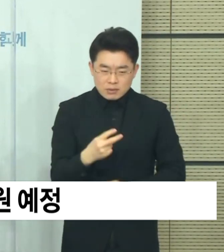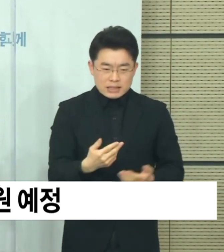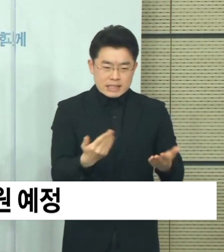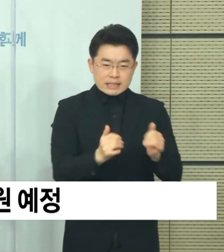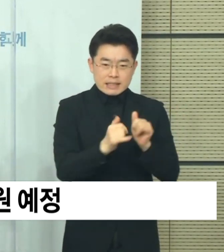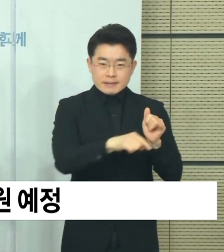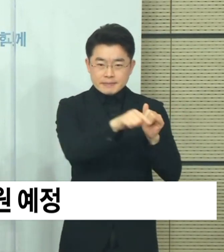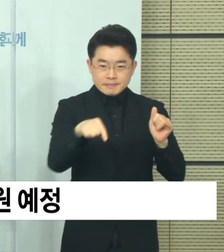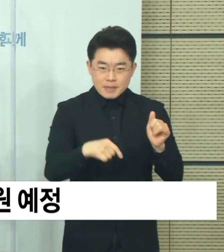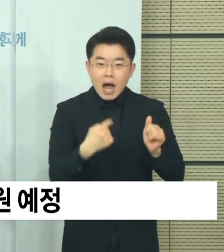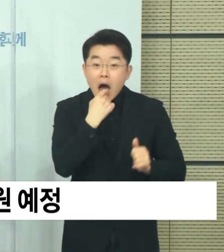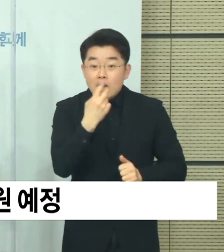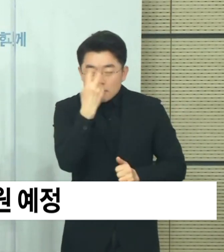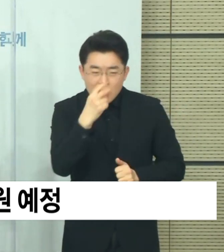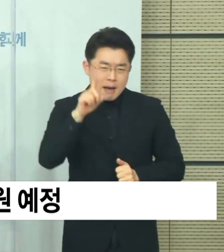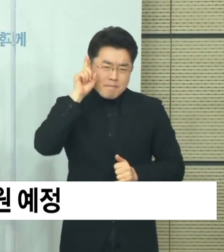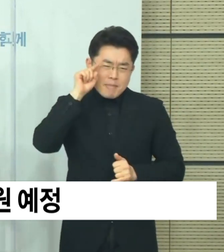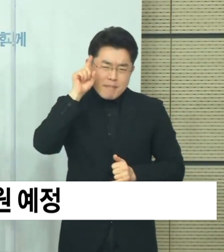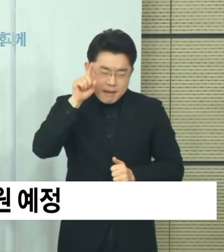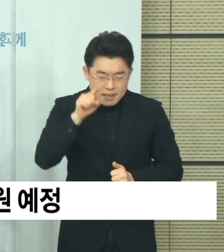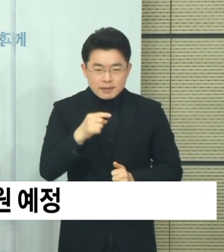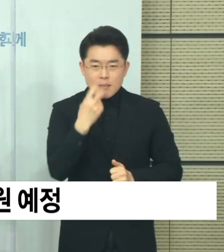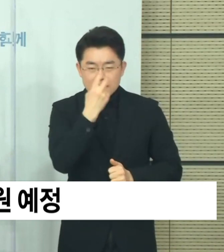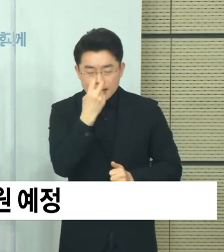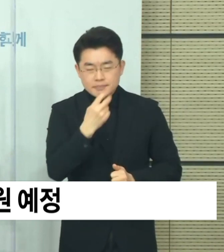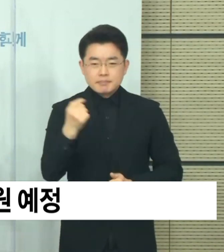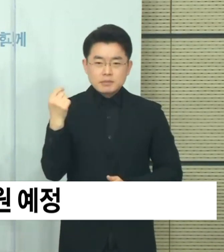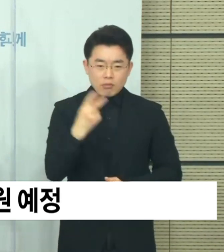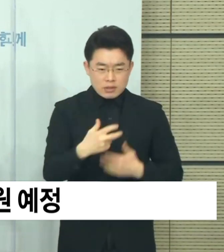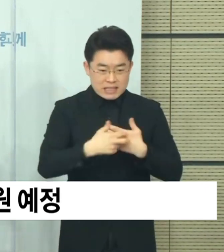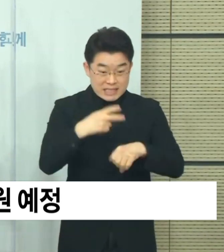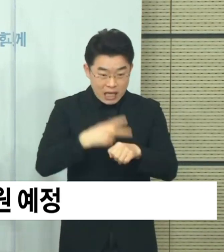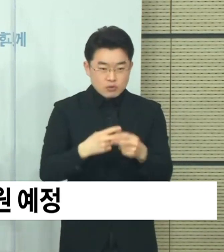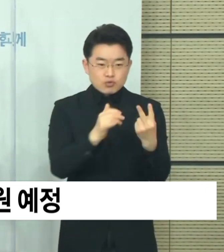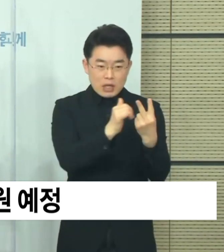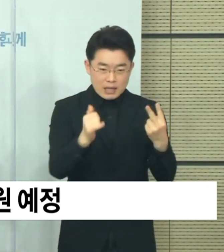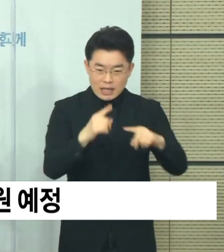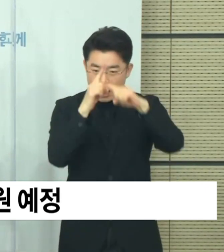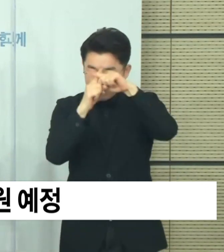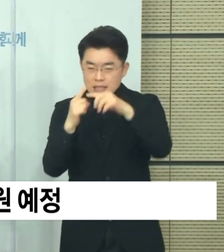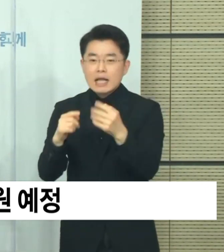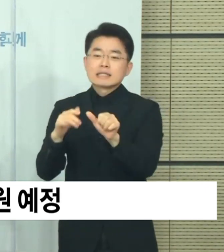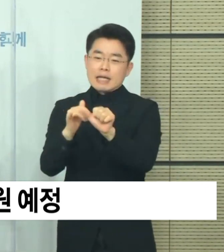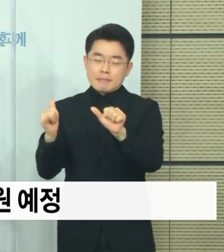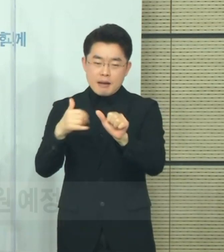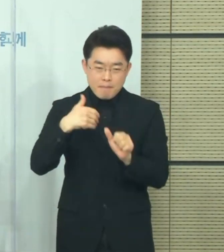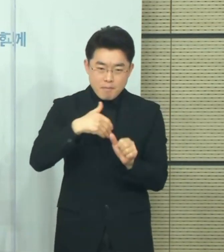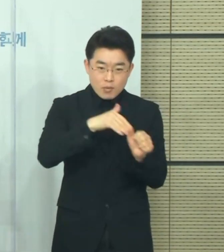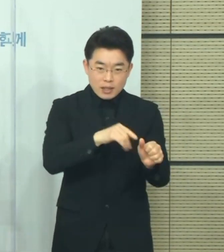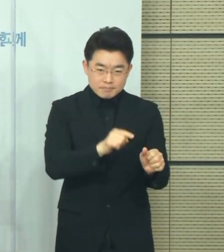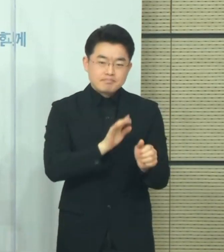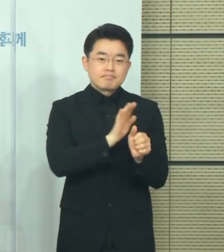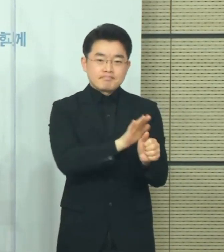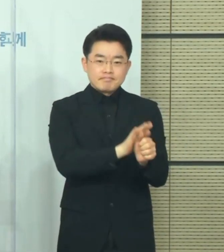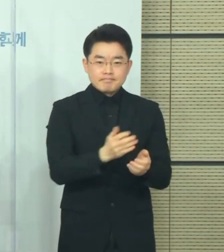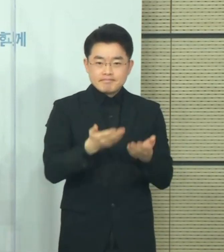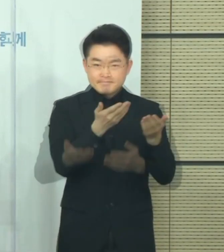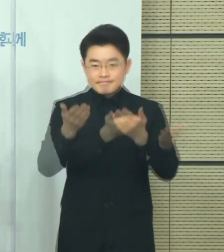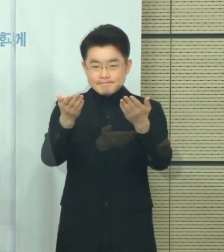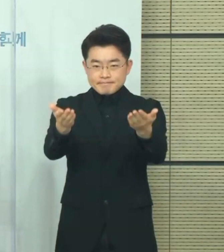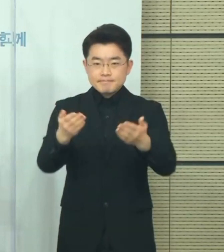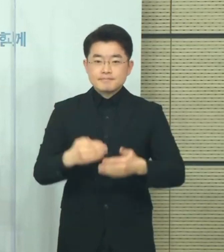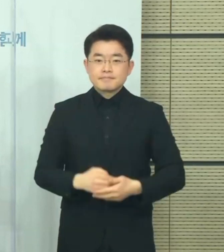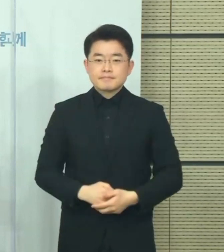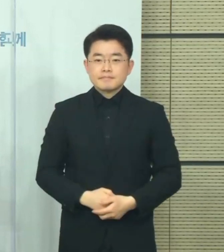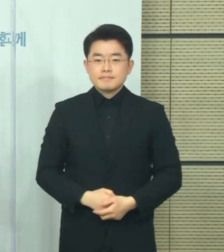매일 진단검사 를 실시하고 의사 2명 간호사 5명 등 인력을 지원할 예정입니다